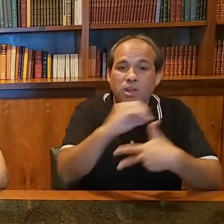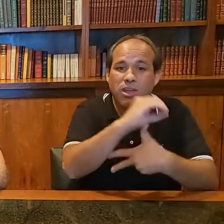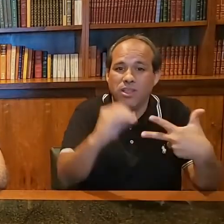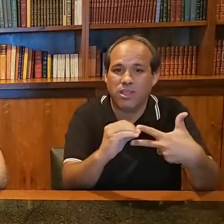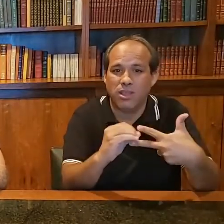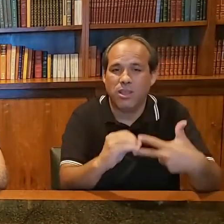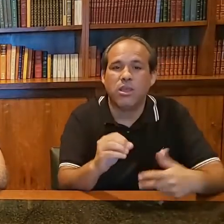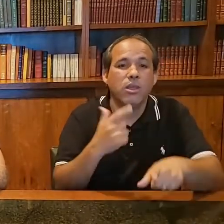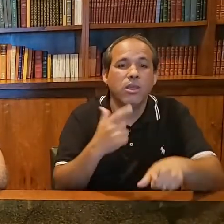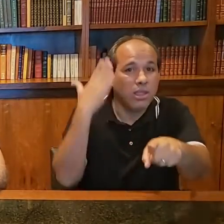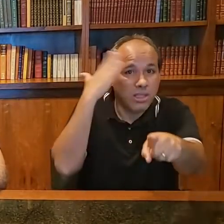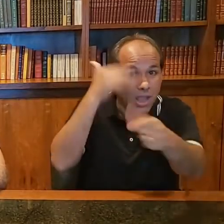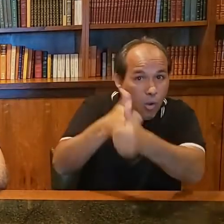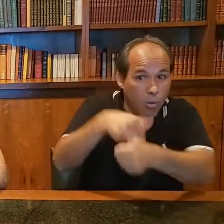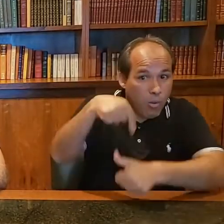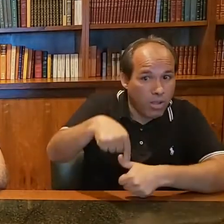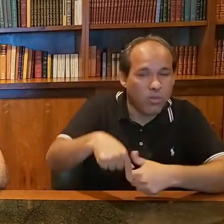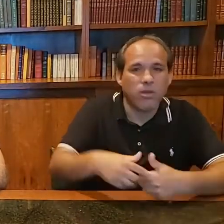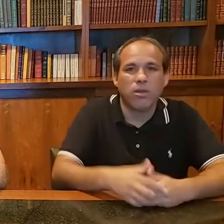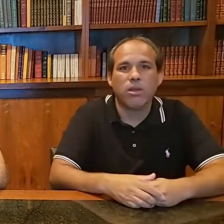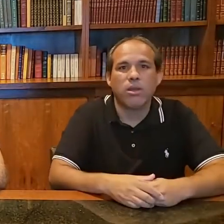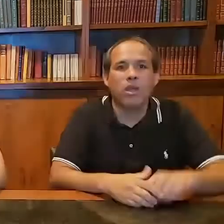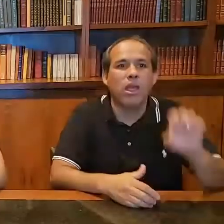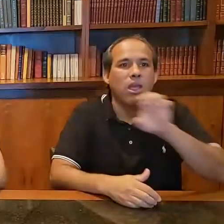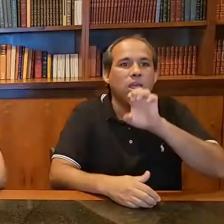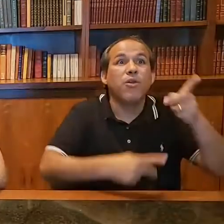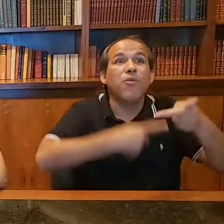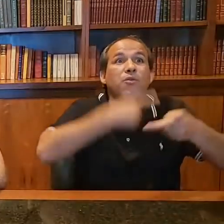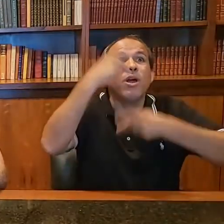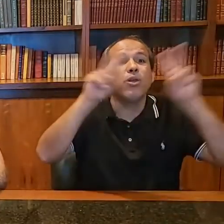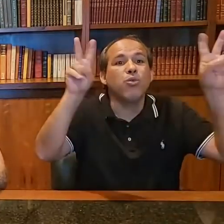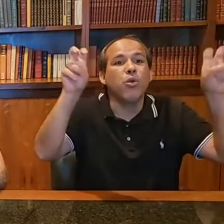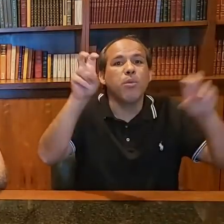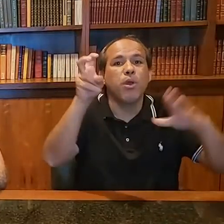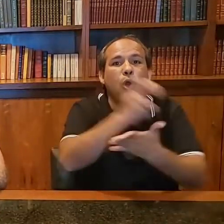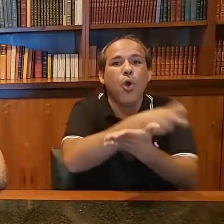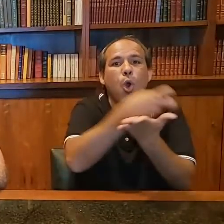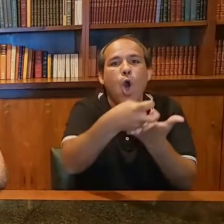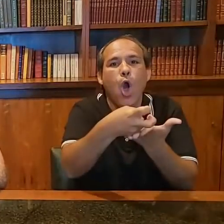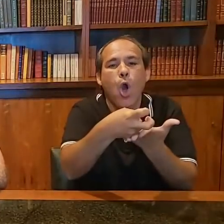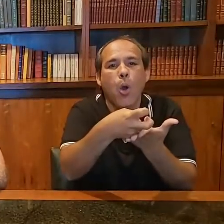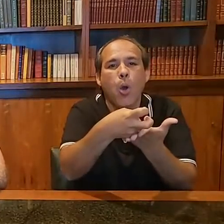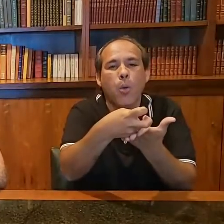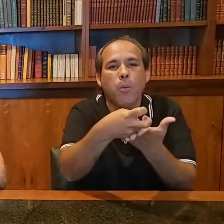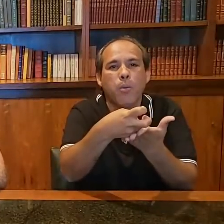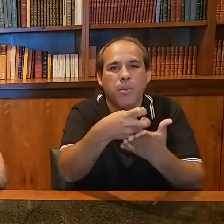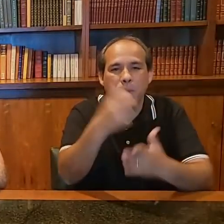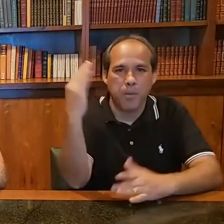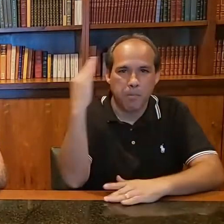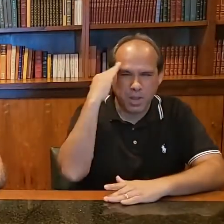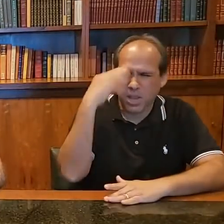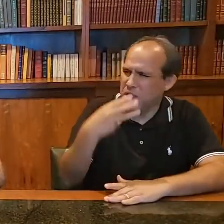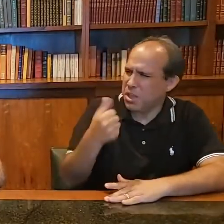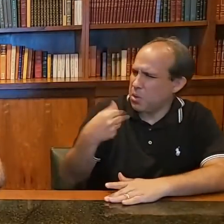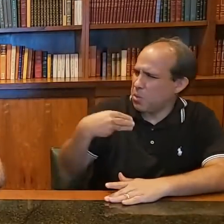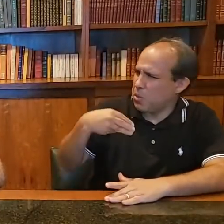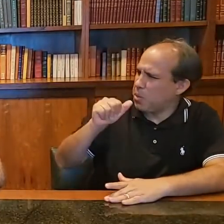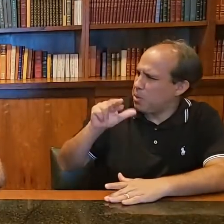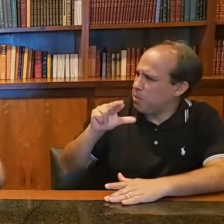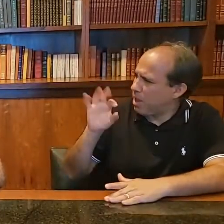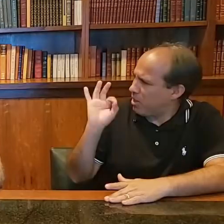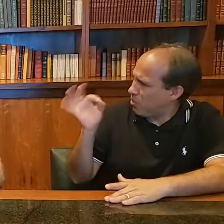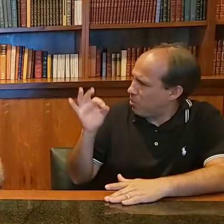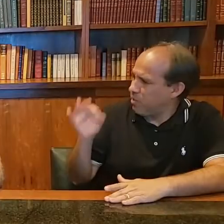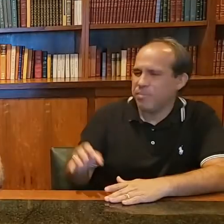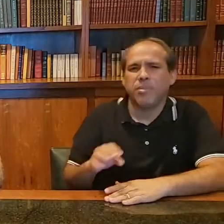O pessoal está nos ouvindo aqui. A esquerda fala muito em golpe militar, certo? 31 de março. É isso mesmo? Fala mais. A